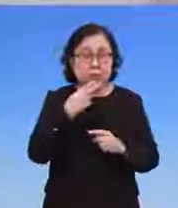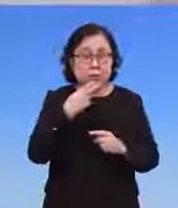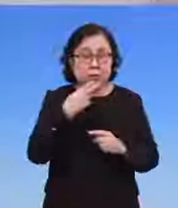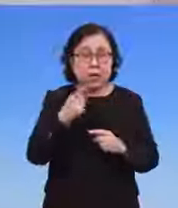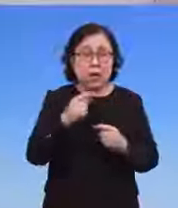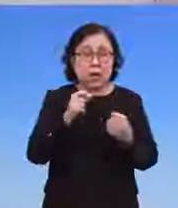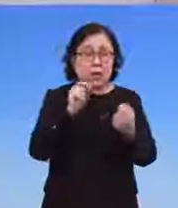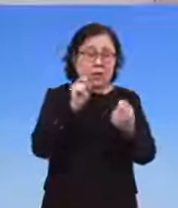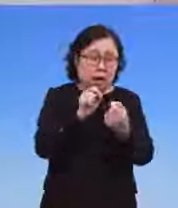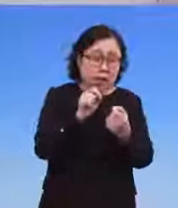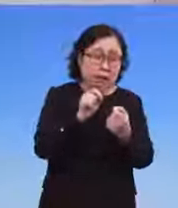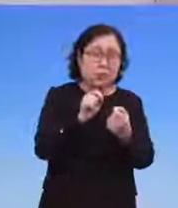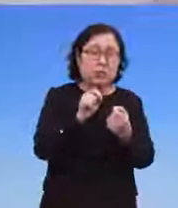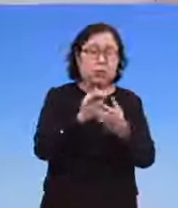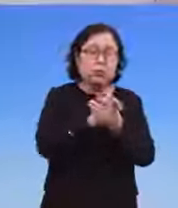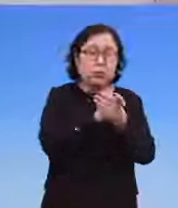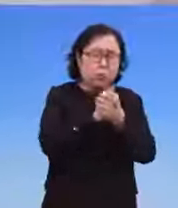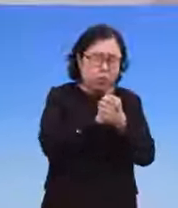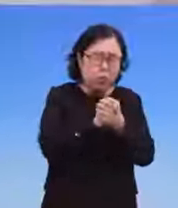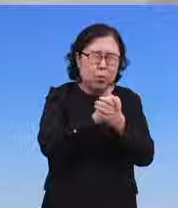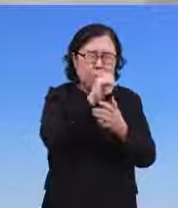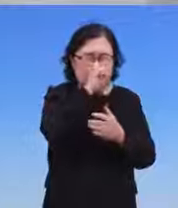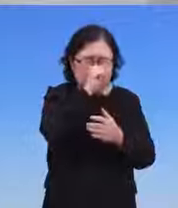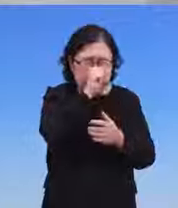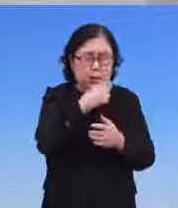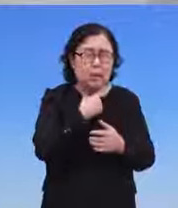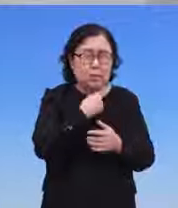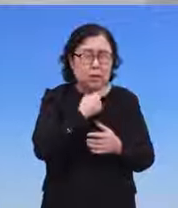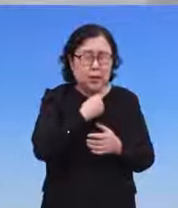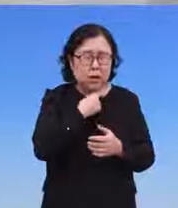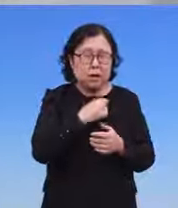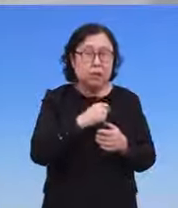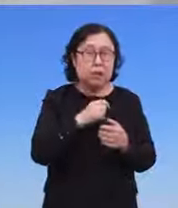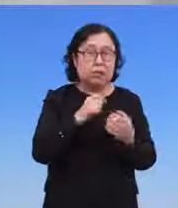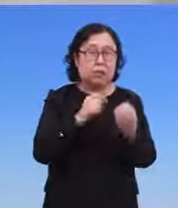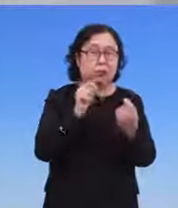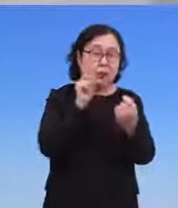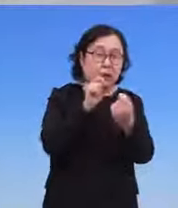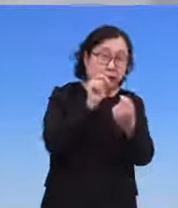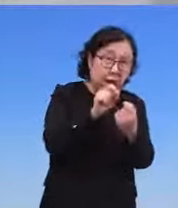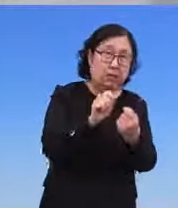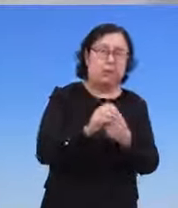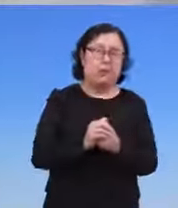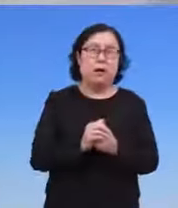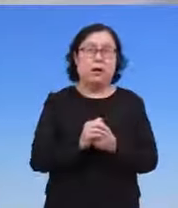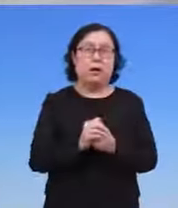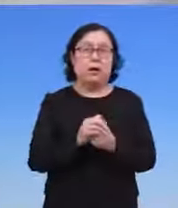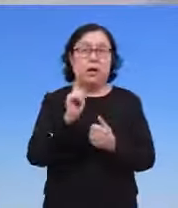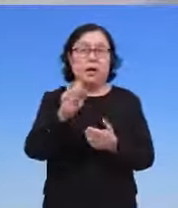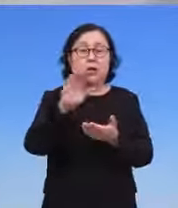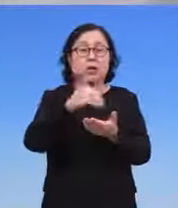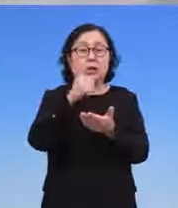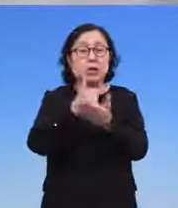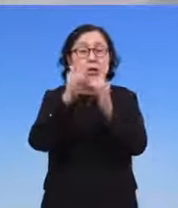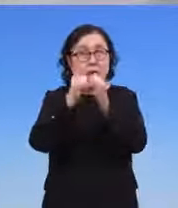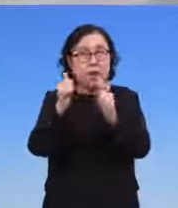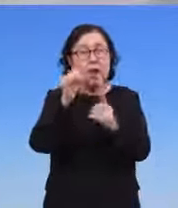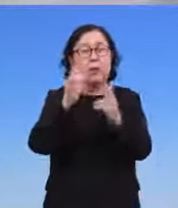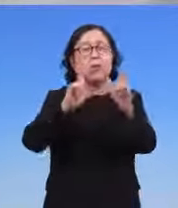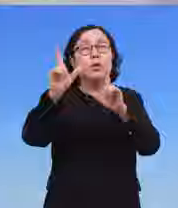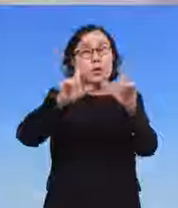거예요. 이게 또 가는 거 아닙니까? 넌 자존심도 없나? 네, 없어요. 이 그리스도인의 모습이 되라. 이 세례